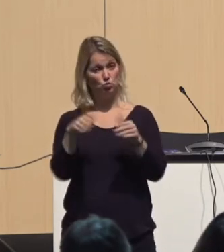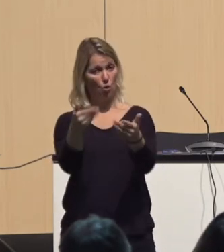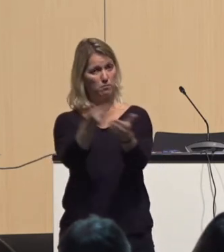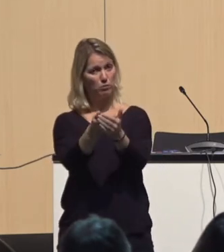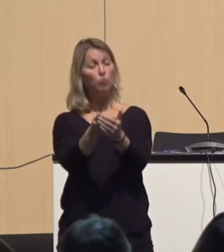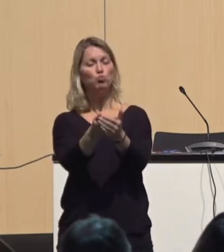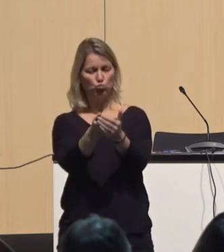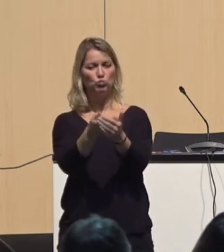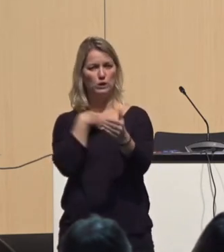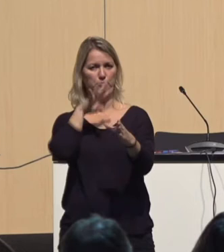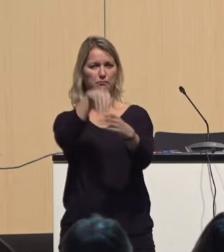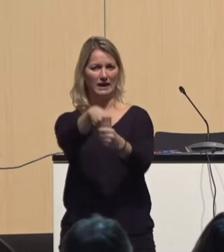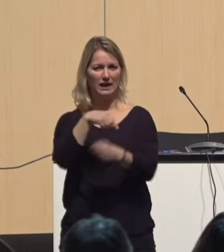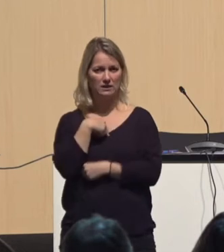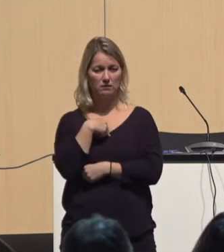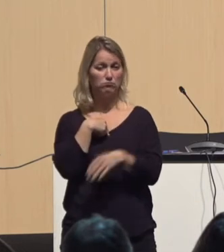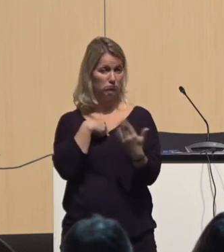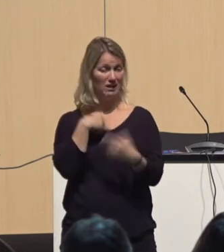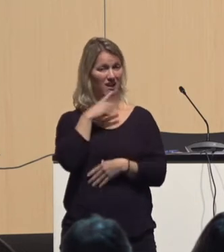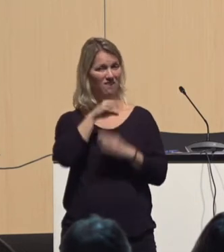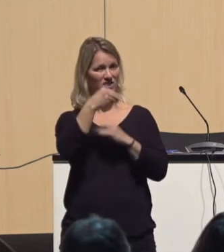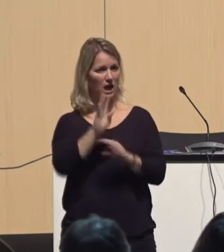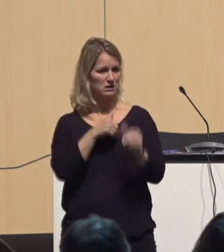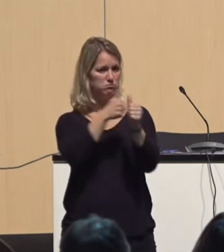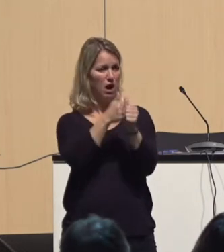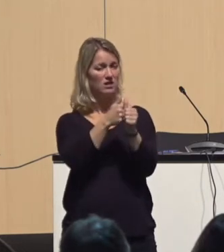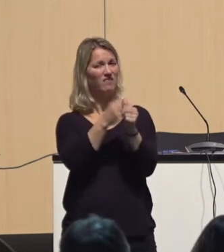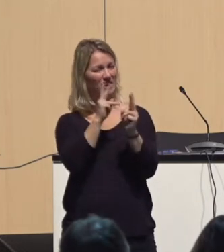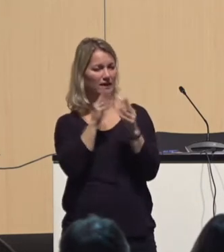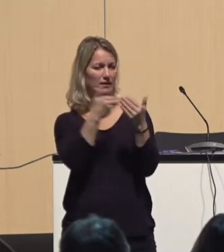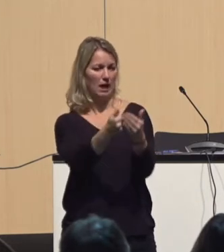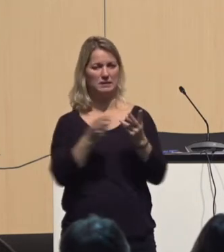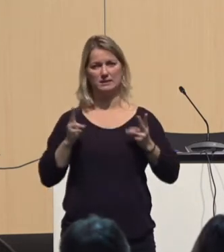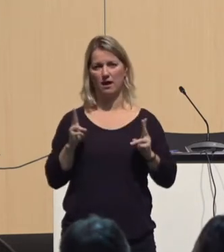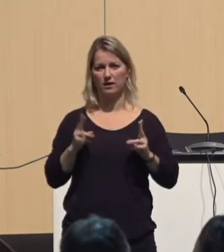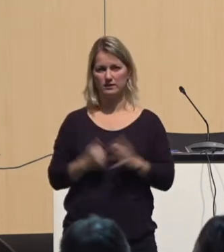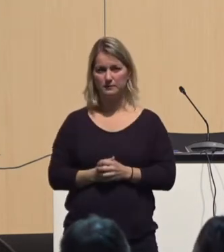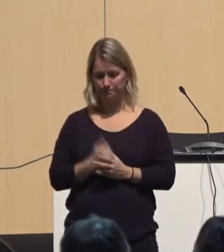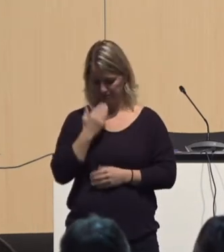und für den Fall der Fälle unseren Vertragspartnern Sicherheit geben. Vielen Dank.